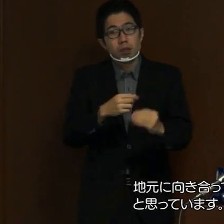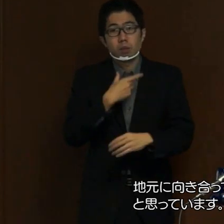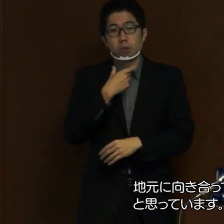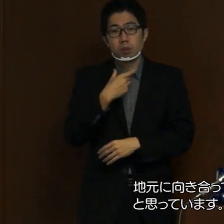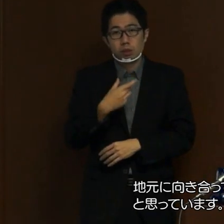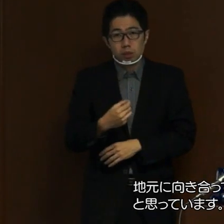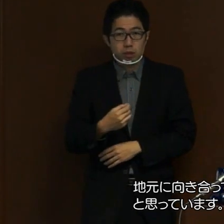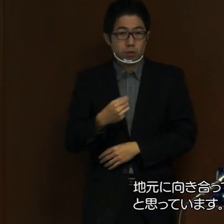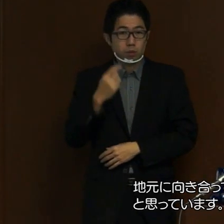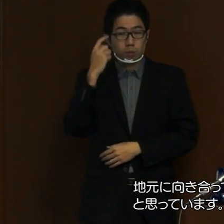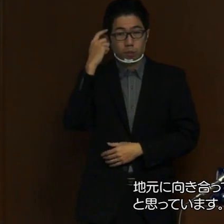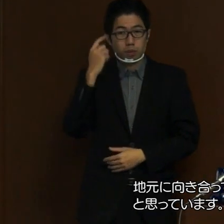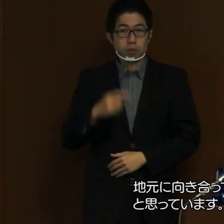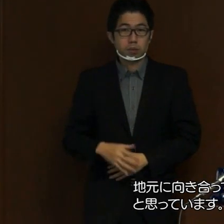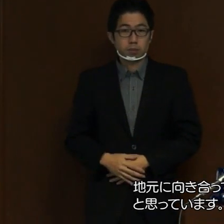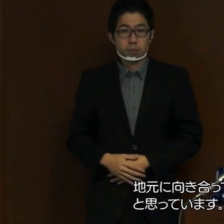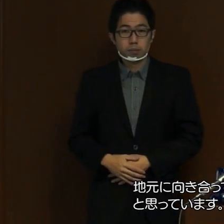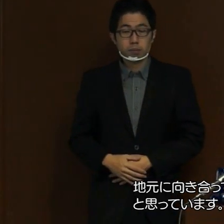思っています。